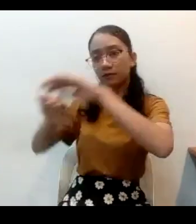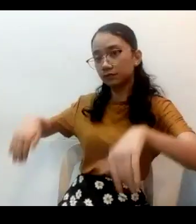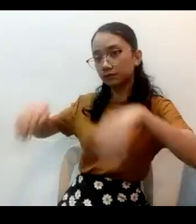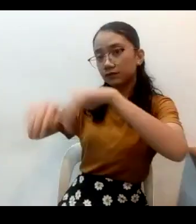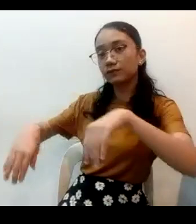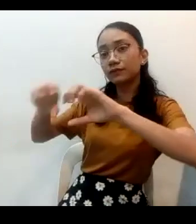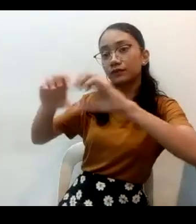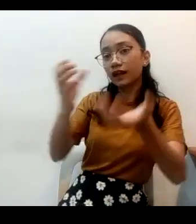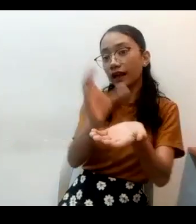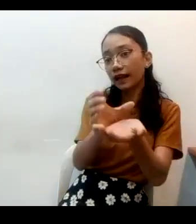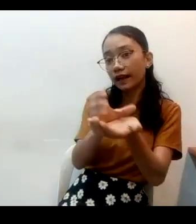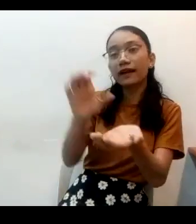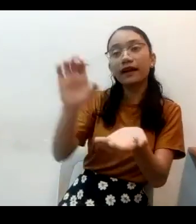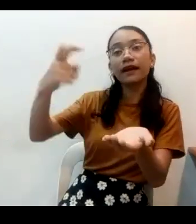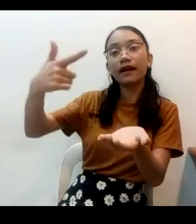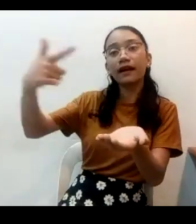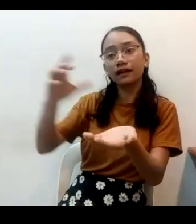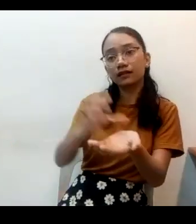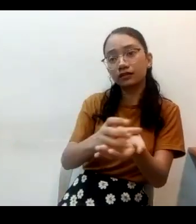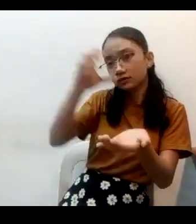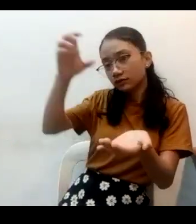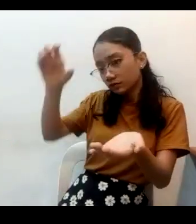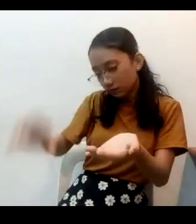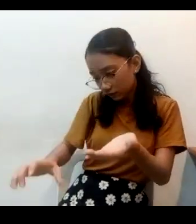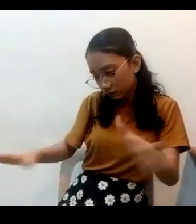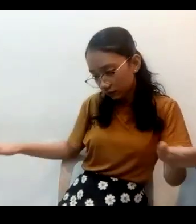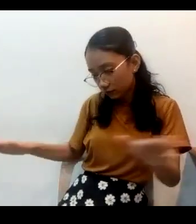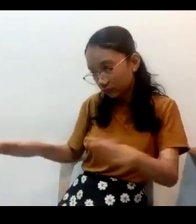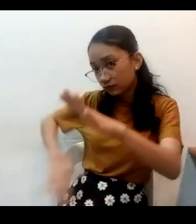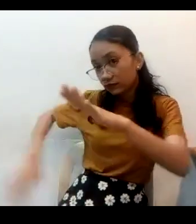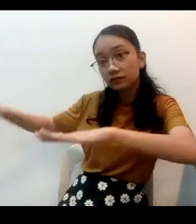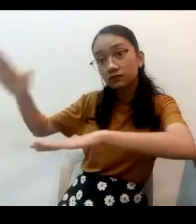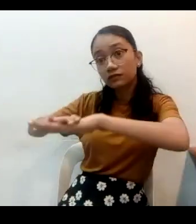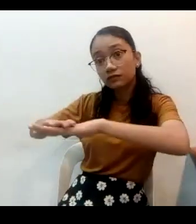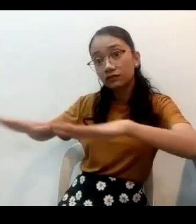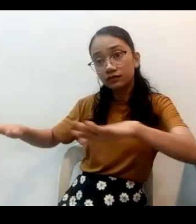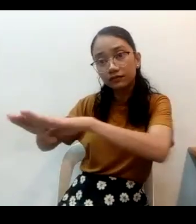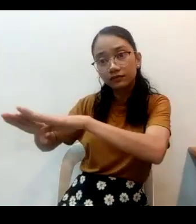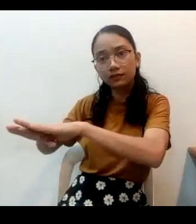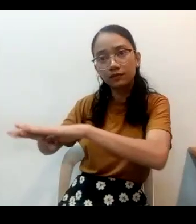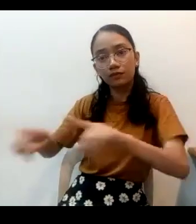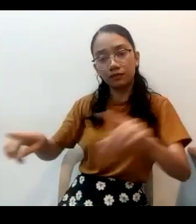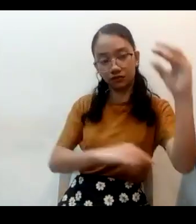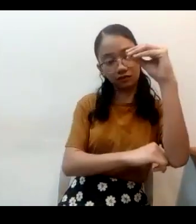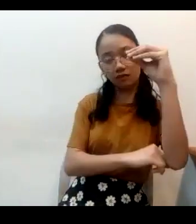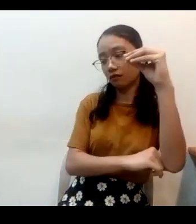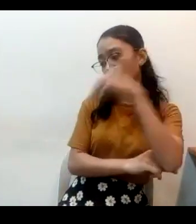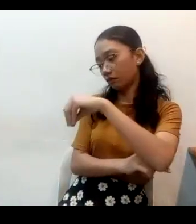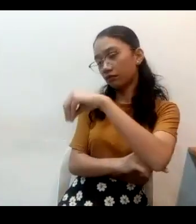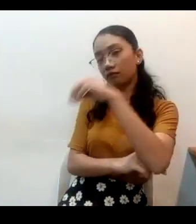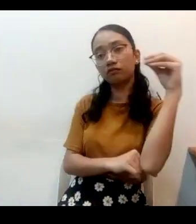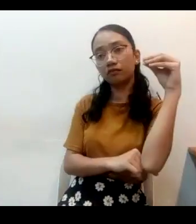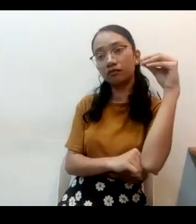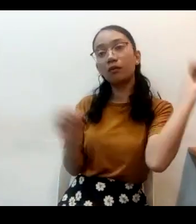pong ipinapanganak yung kanyang itlog sa isang sa lupa, ngunit wala po siyang pakialam. And if she